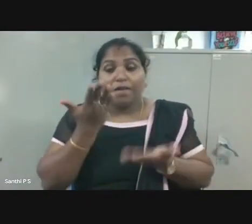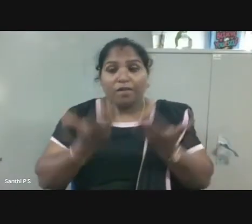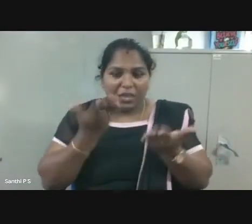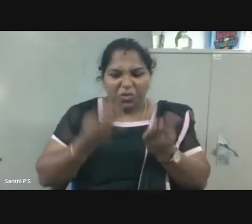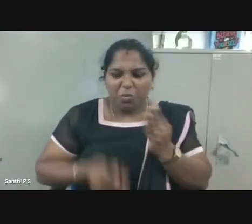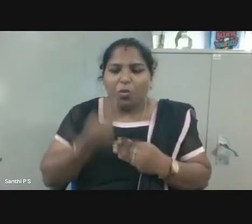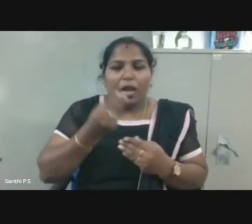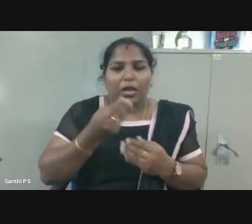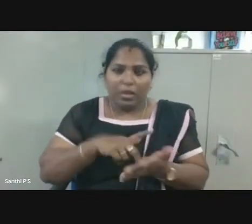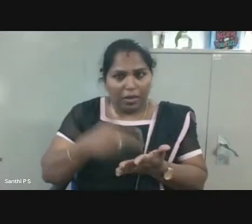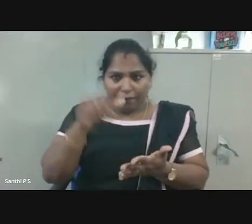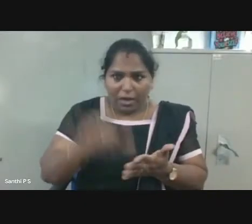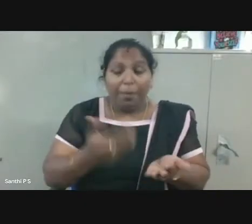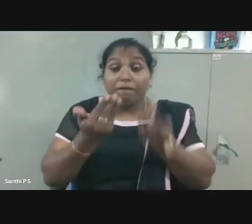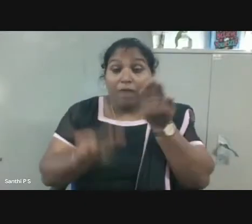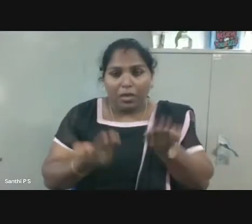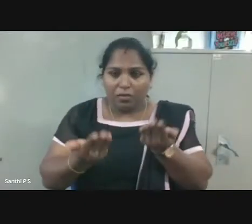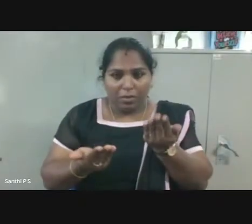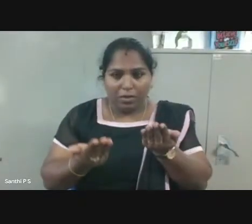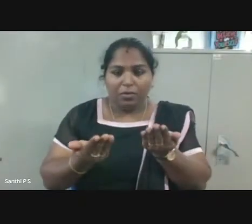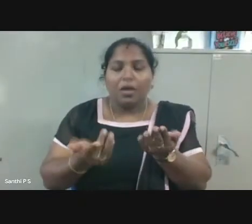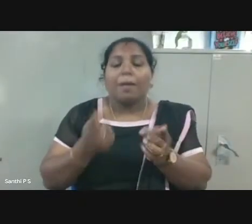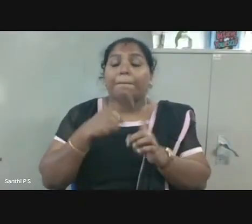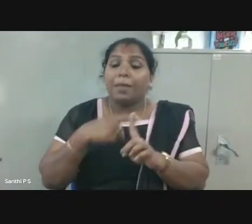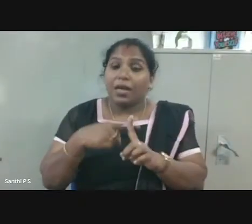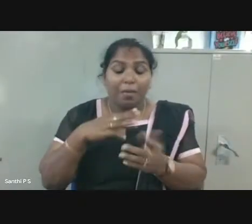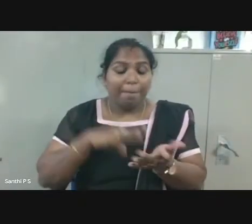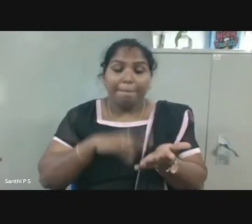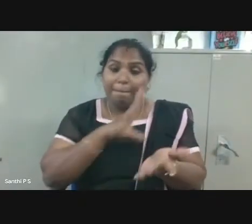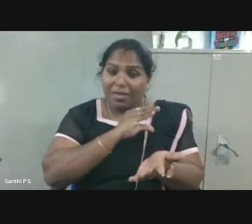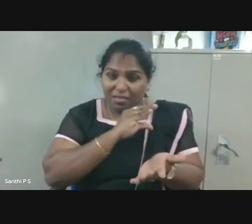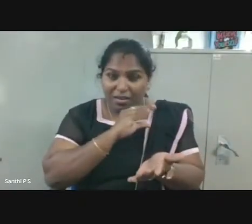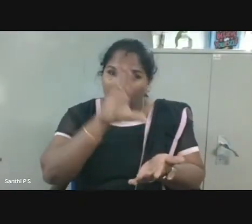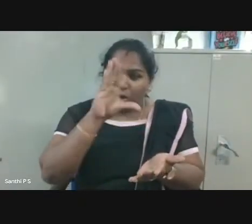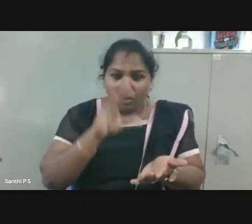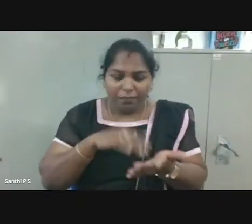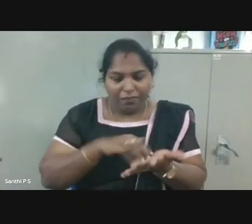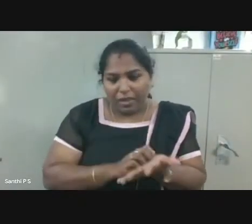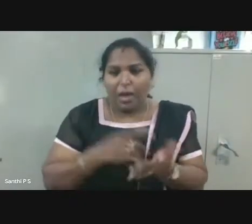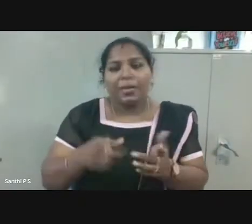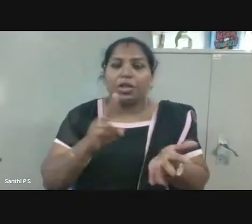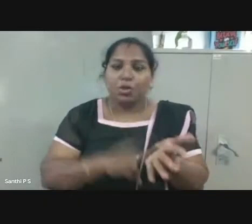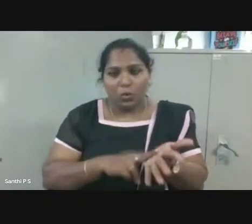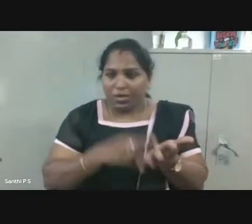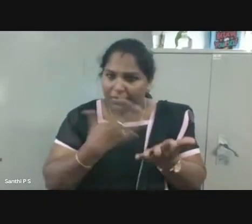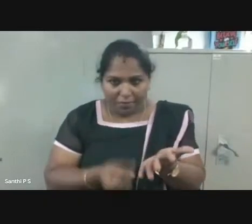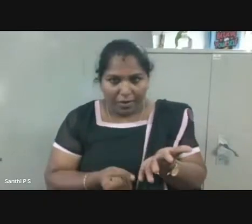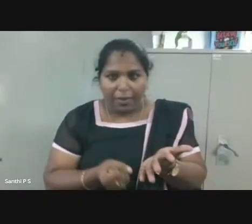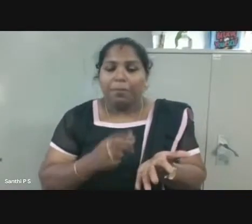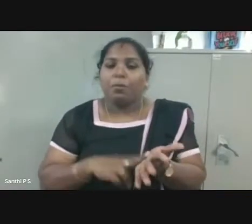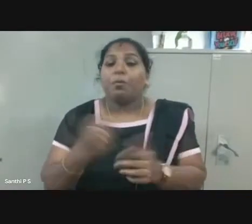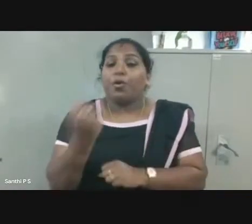കൂടിക്കഴിഞ്ഞാൽ നടക്കാനും പറ്റത്തില്ല, അങ്ങനെ ഒരു പ്രശ്നമുണ്ട്. പക്ഷെ മസിലിന്റെ ബലക്കുറവുള്ളതുകൊണ്ട് ആവശ്യമുള്ള ന്യൂട്രീഷൻ വേണം താനും. അപ്പൊ അത് അവർ